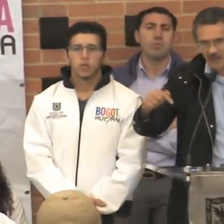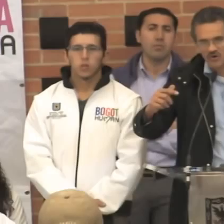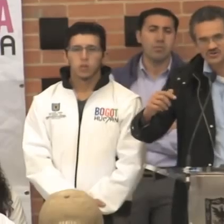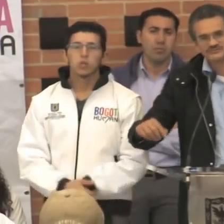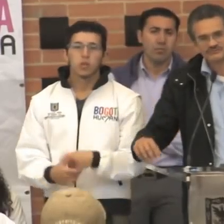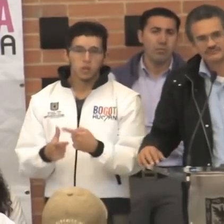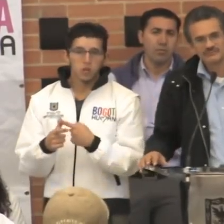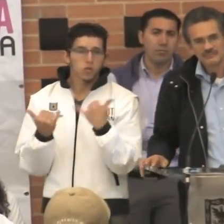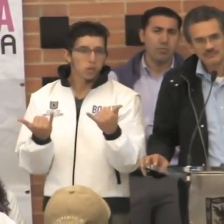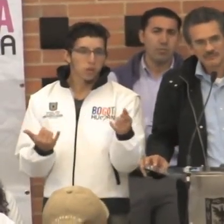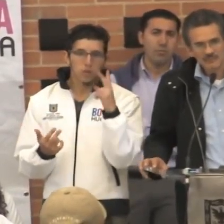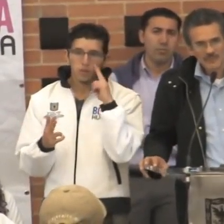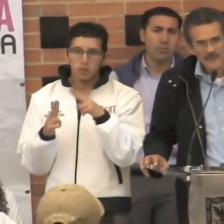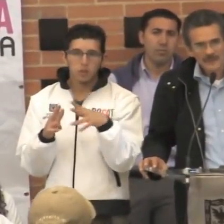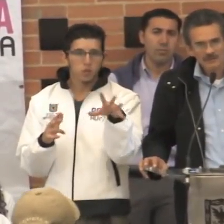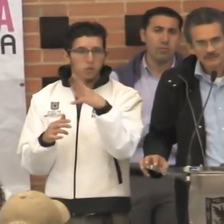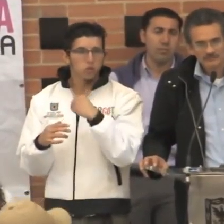Y aquí estamos.